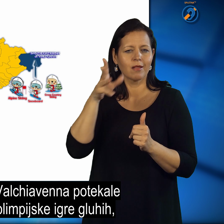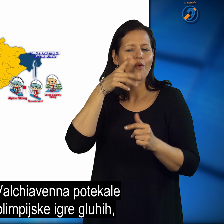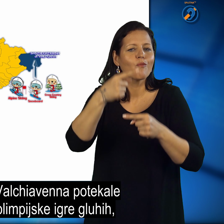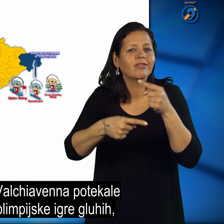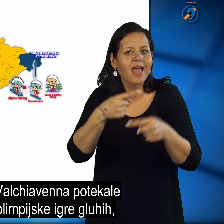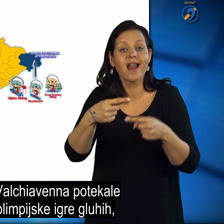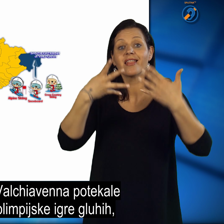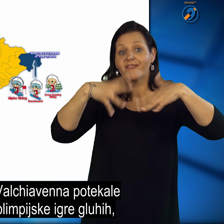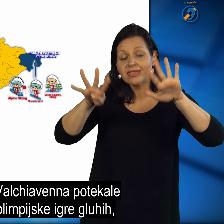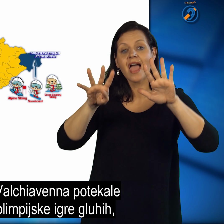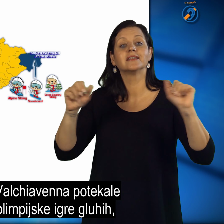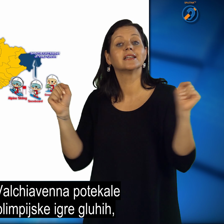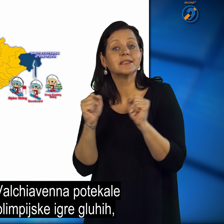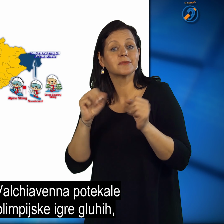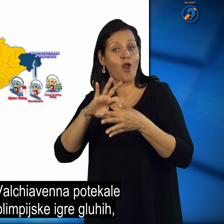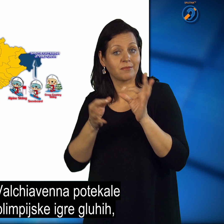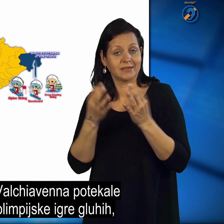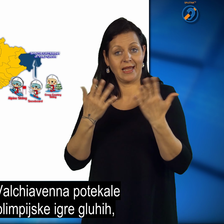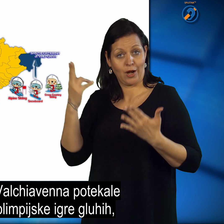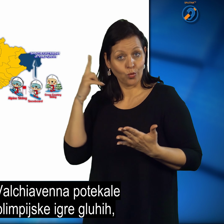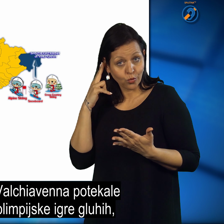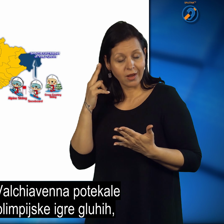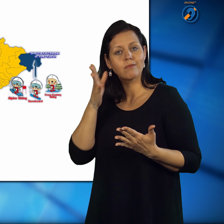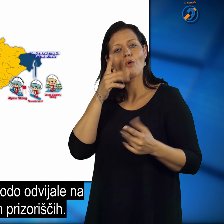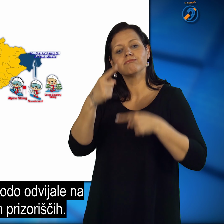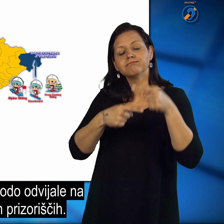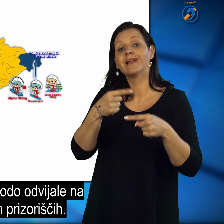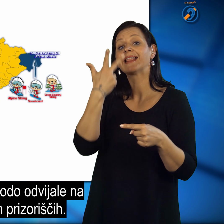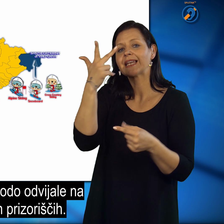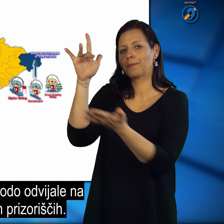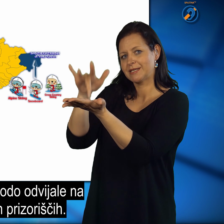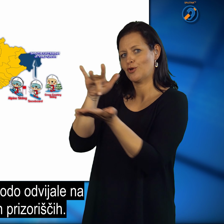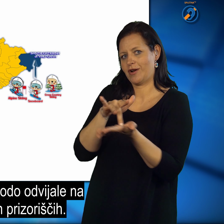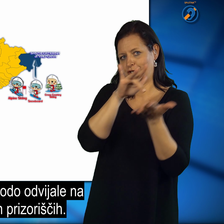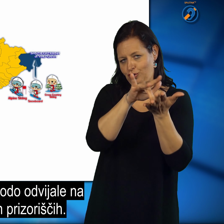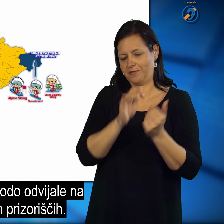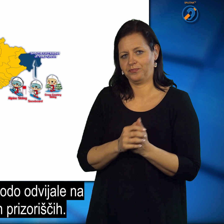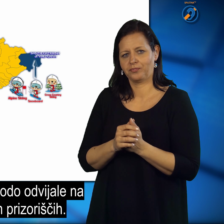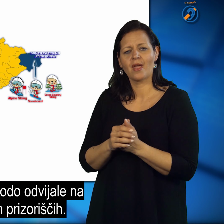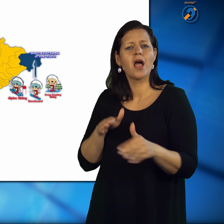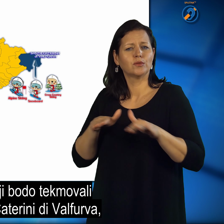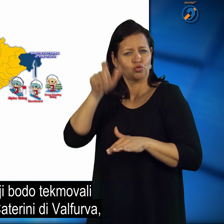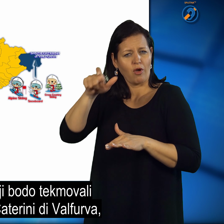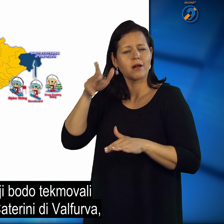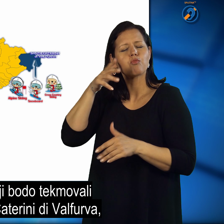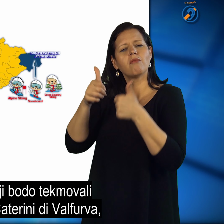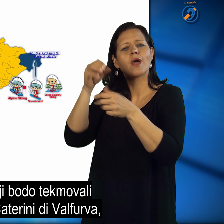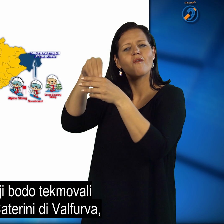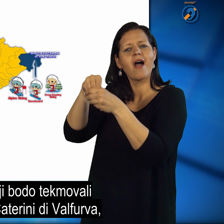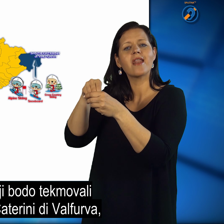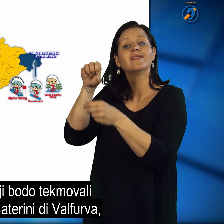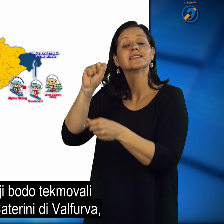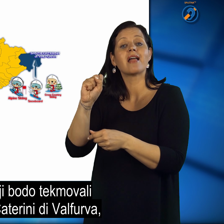19. zimske olimpijske igre gluhih, ki se bodo odvijale na 3 prizoriščih. Smučarji